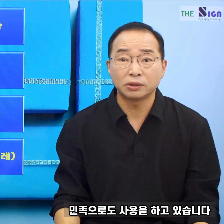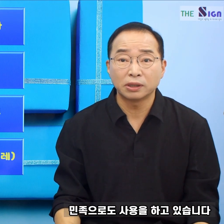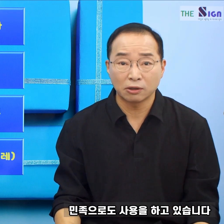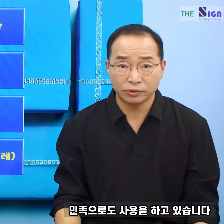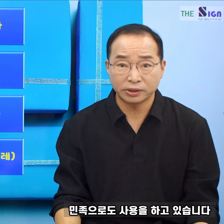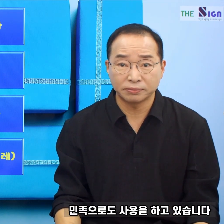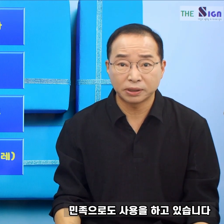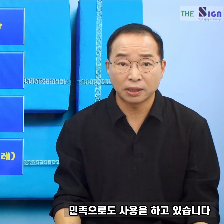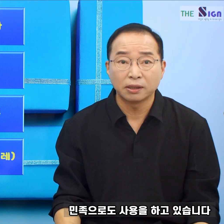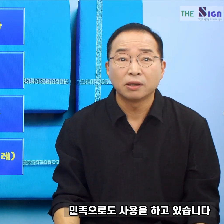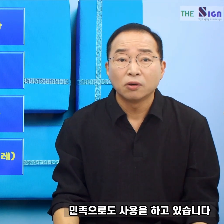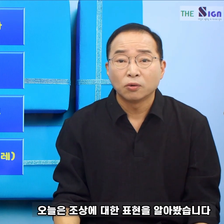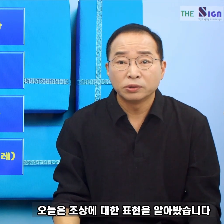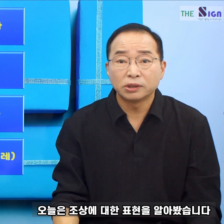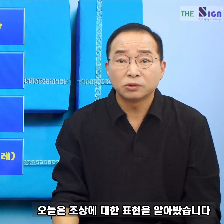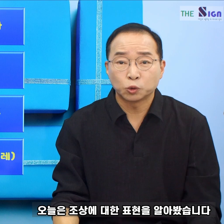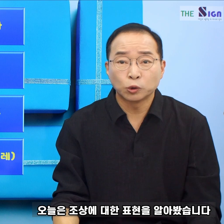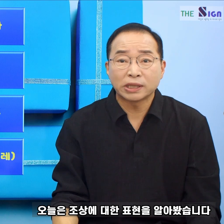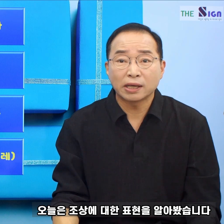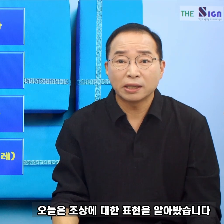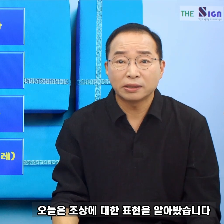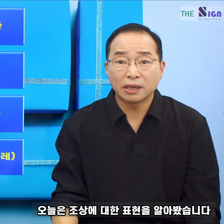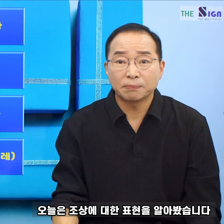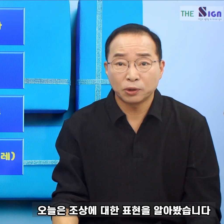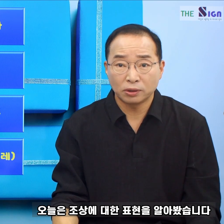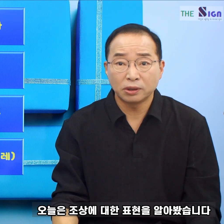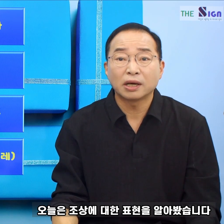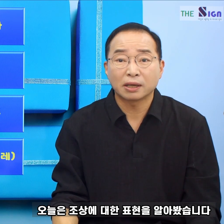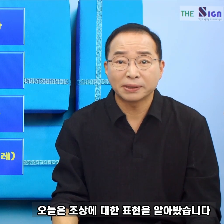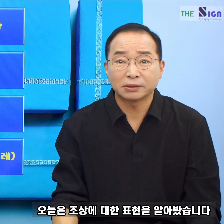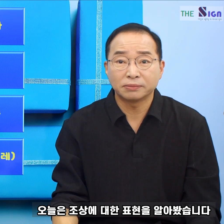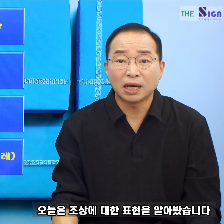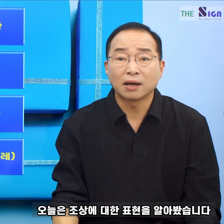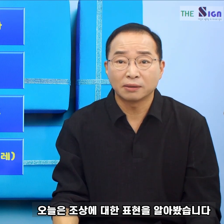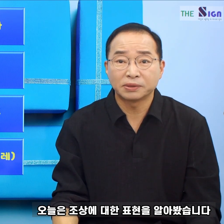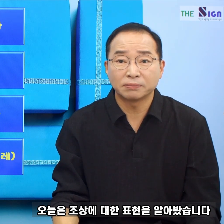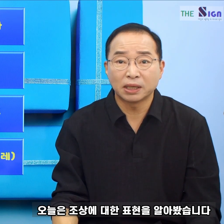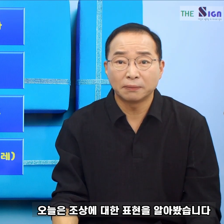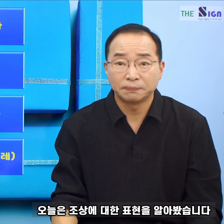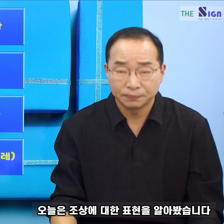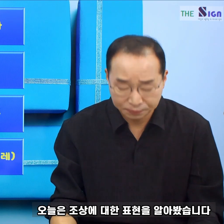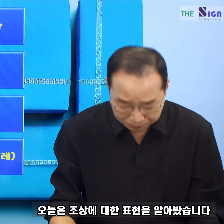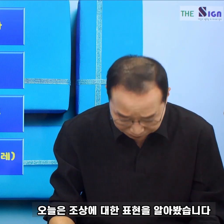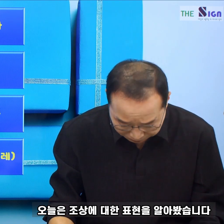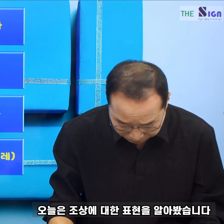하고 있습니다. 오늘은 조상에 대한 표현을 알아봤습니다. 감사합니다.